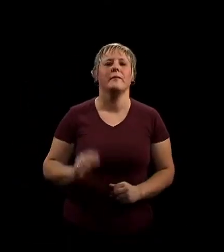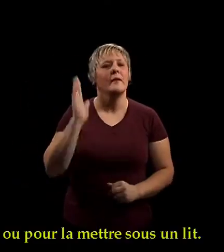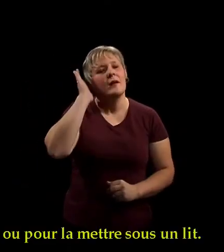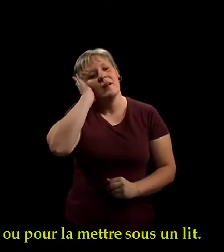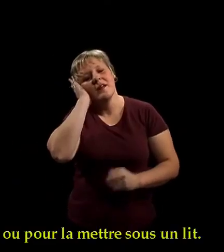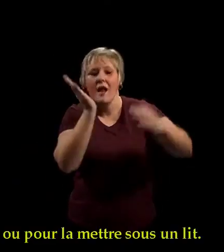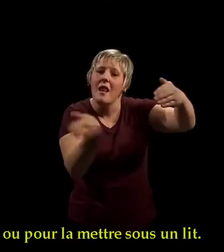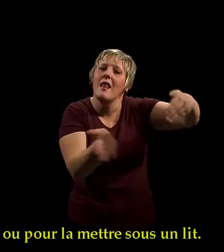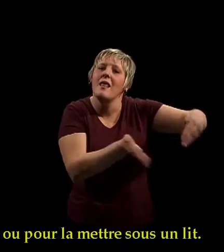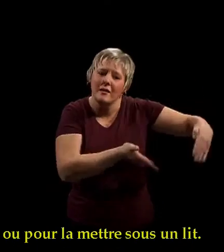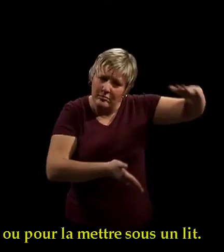ou pour la mettre sous un lit.